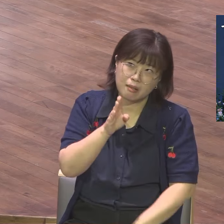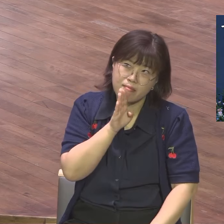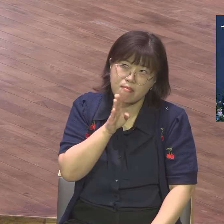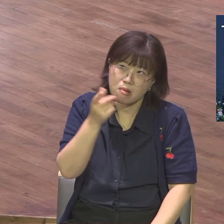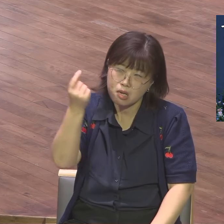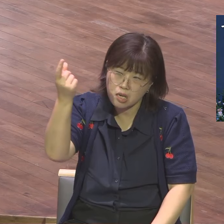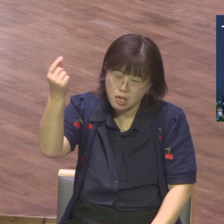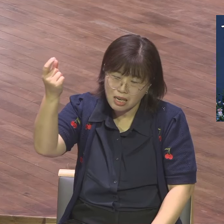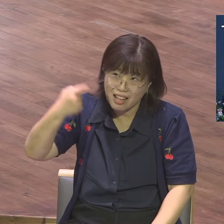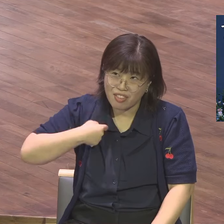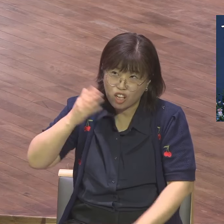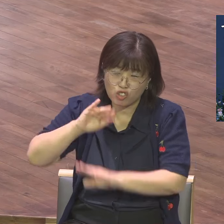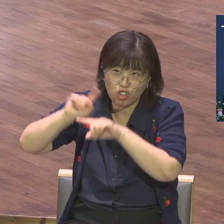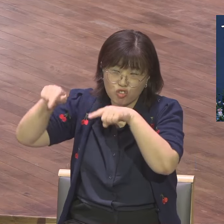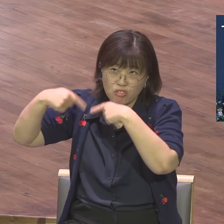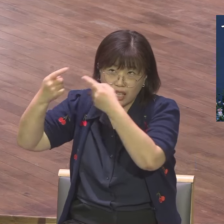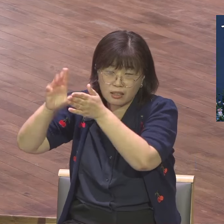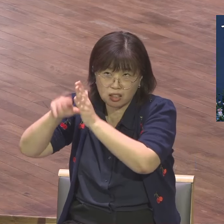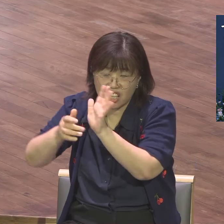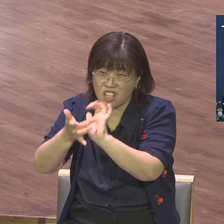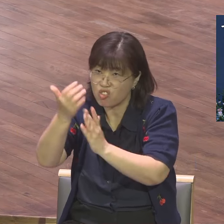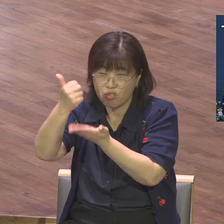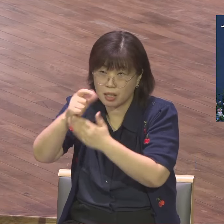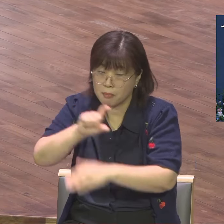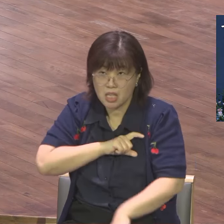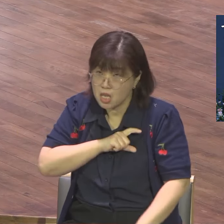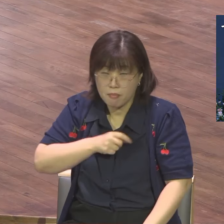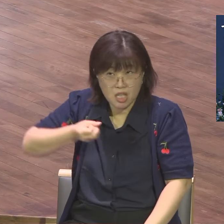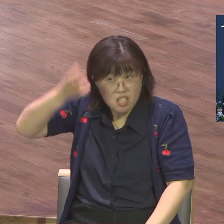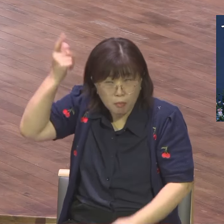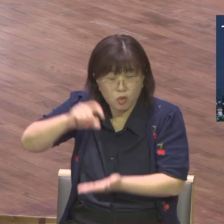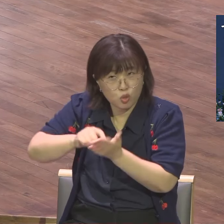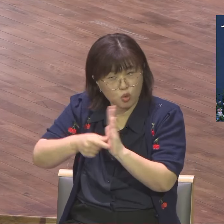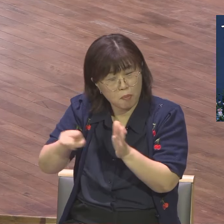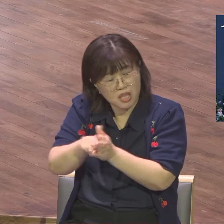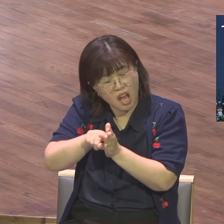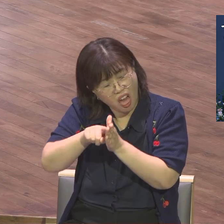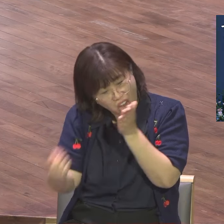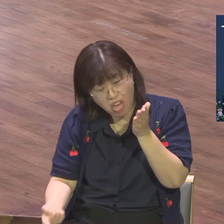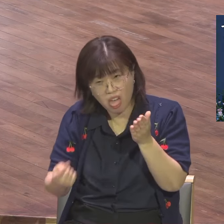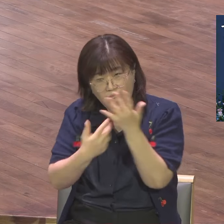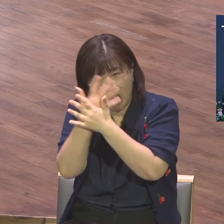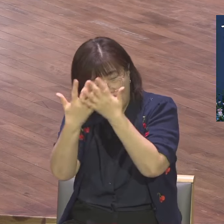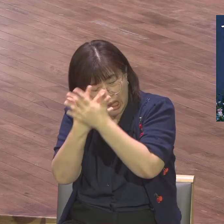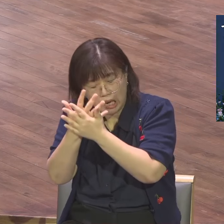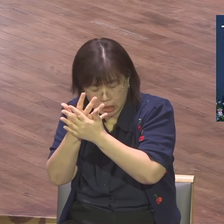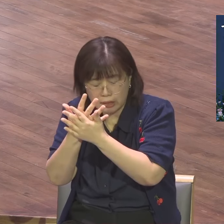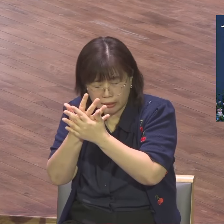이래가지고 막 설교생 절대로 그 이후로는 졸지 않고